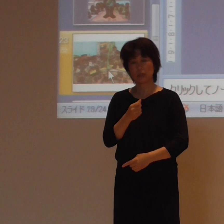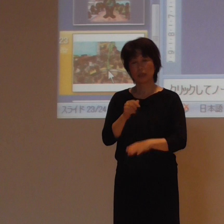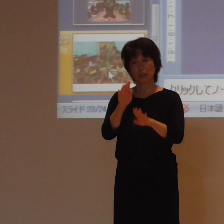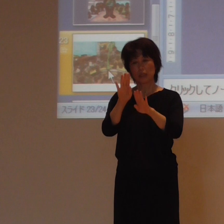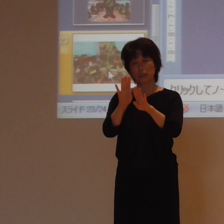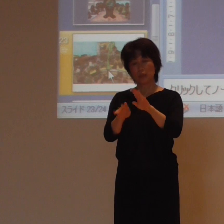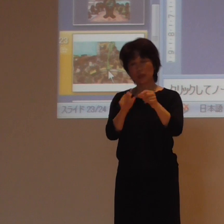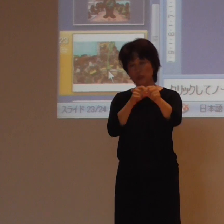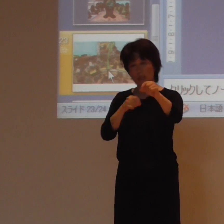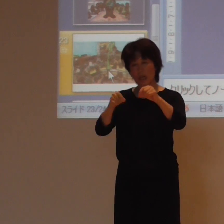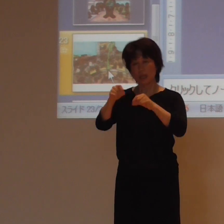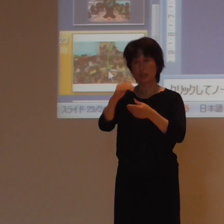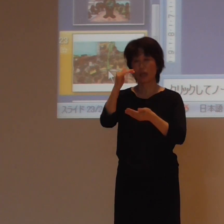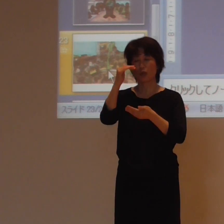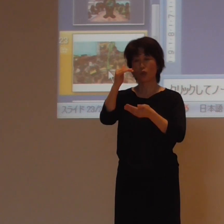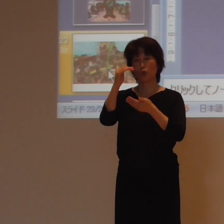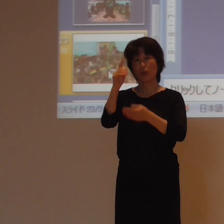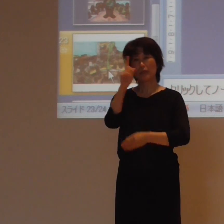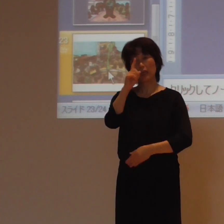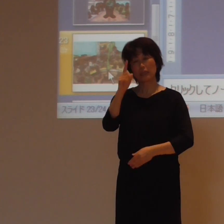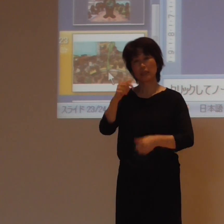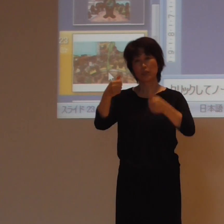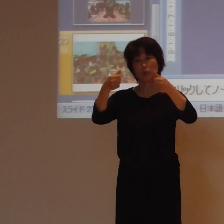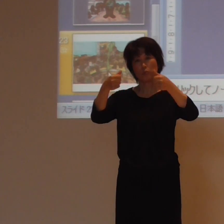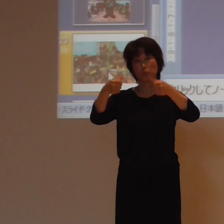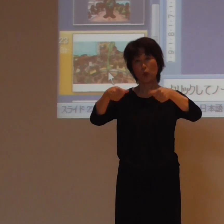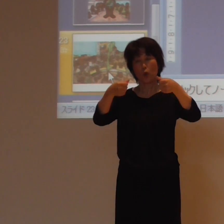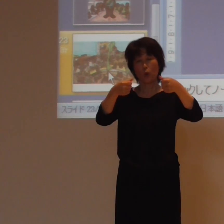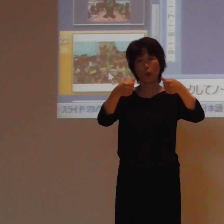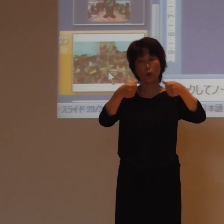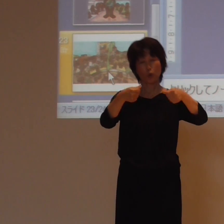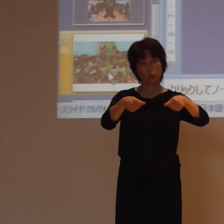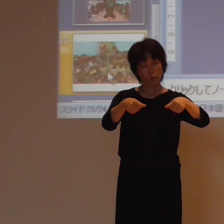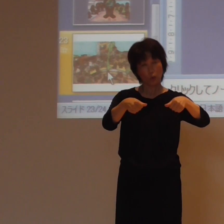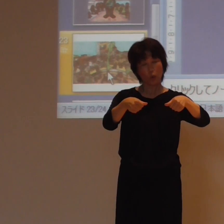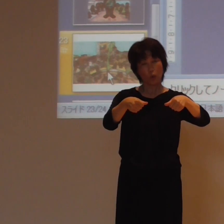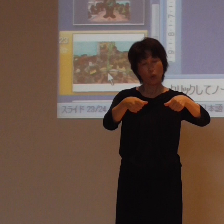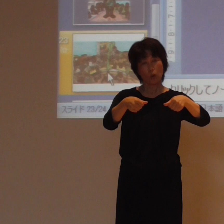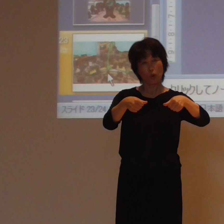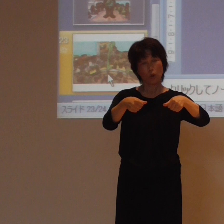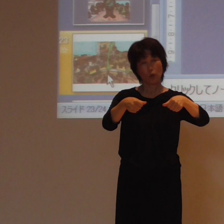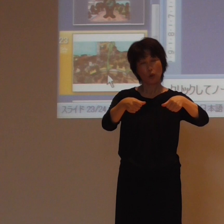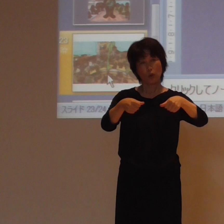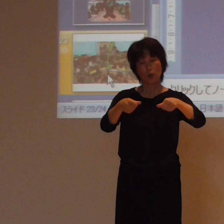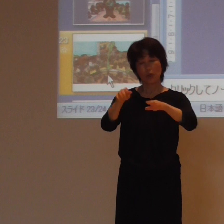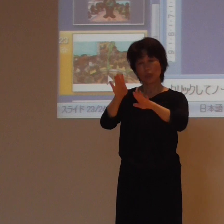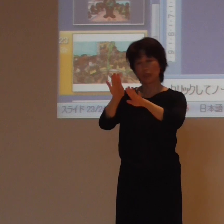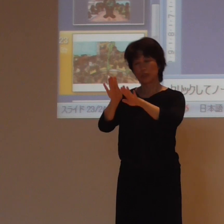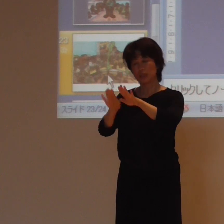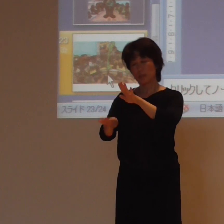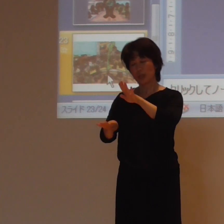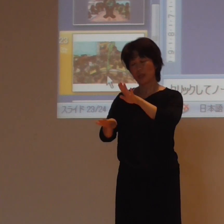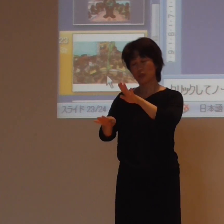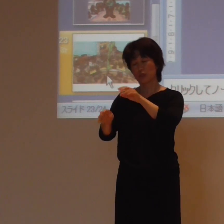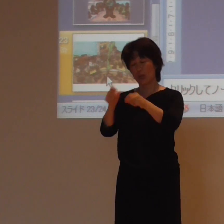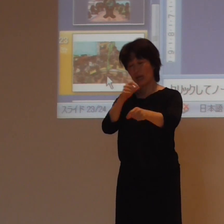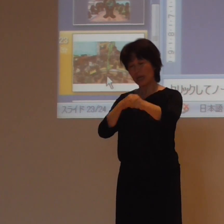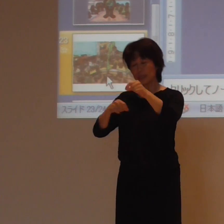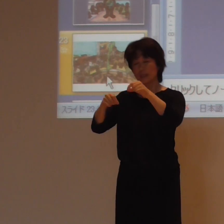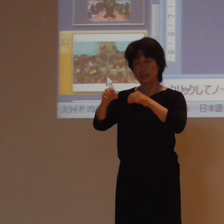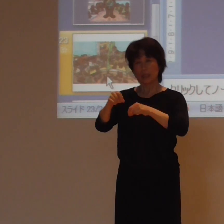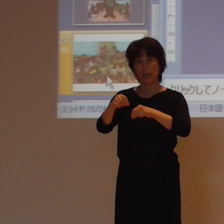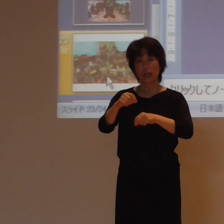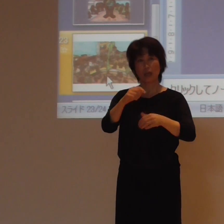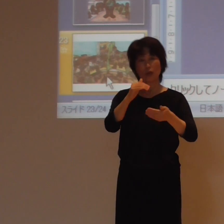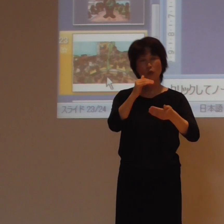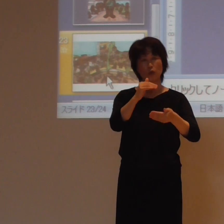しょう。平等がお手本的な答えですね。差別の反対は無関心なんです。無